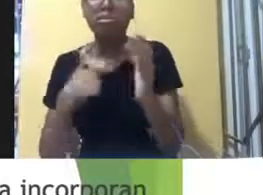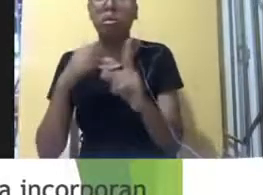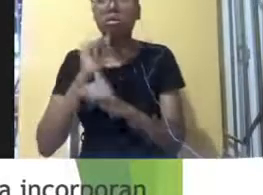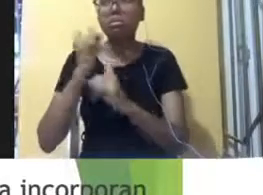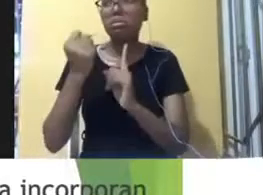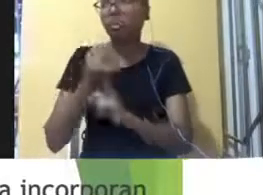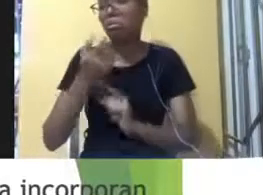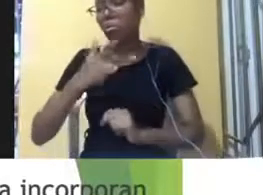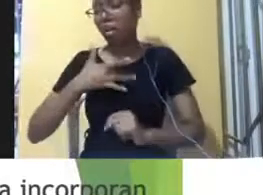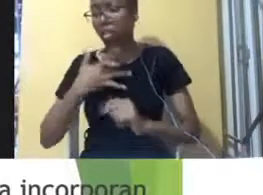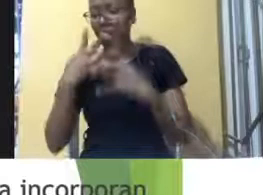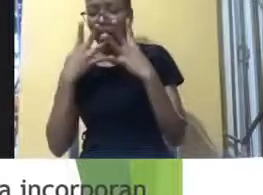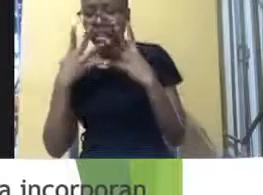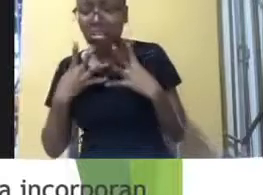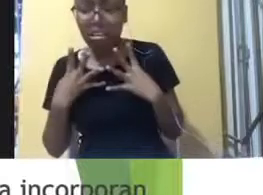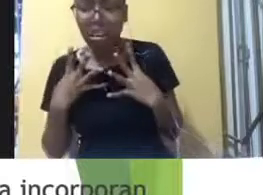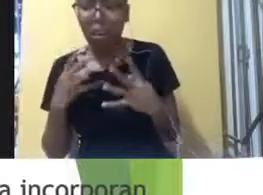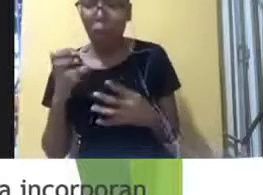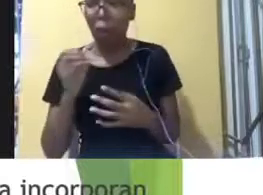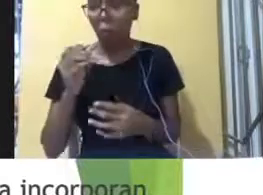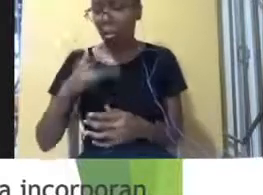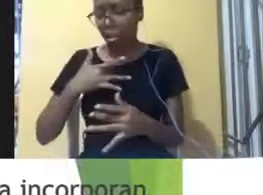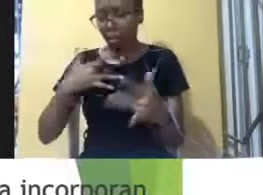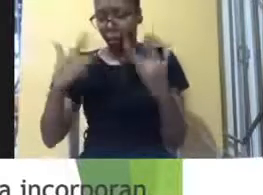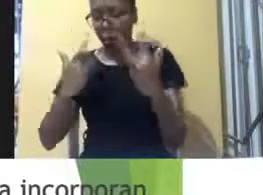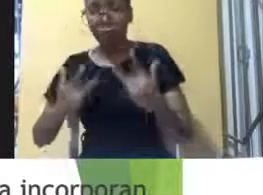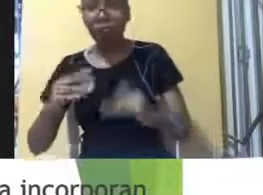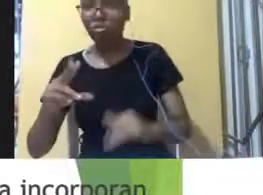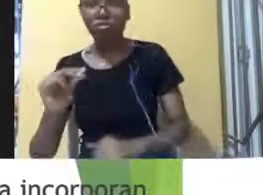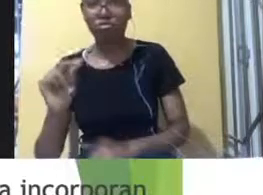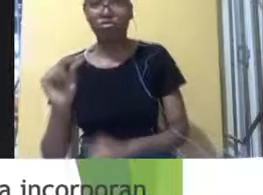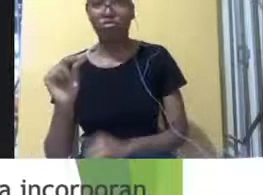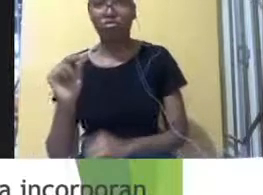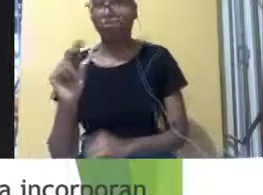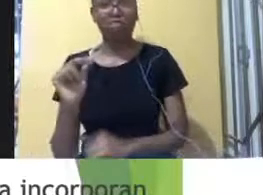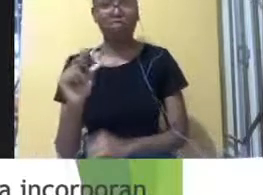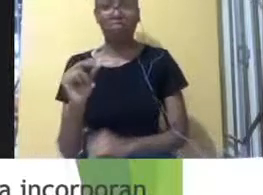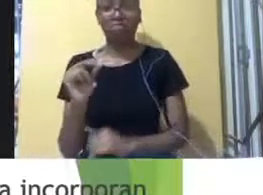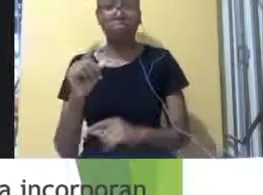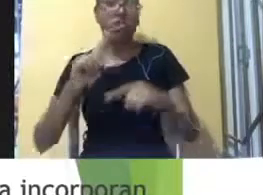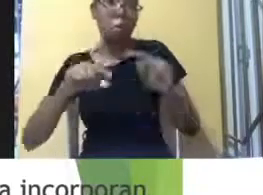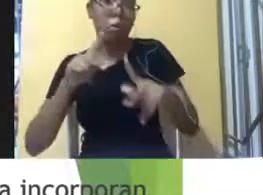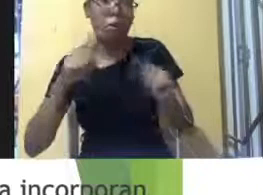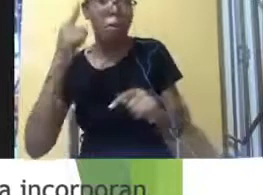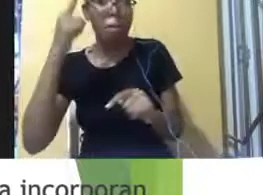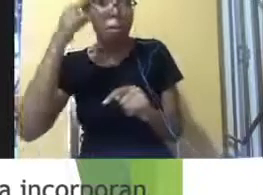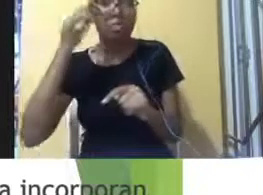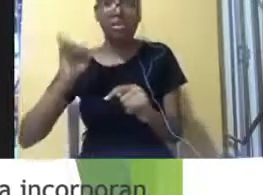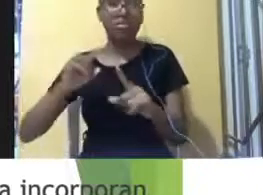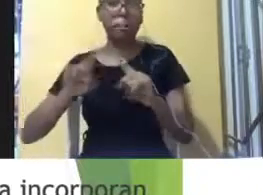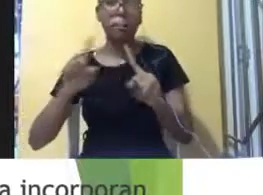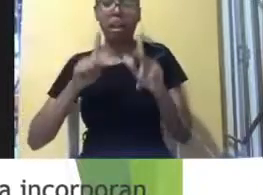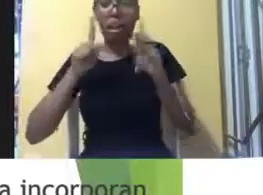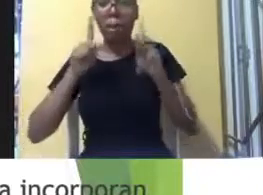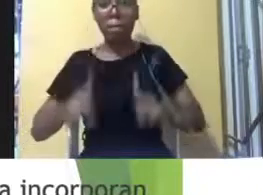estar apenado por eso. Para aquellos que puedan estar pensando en eso. La persona sorda, la sordera es